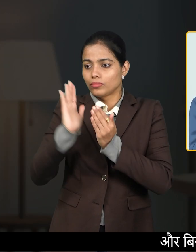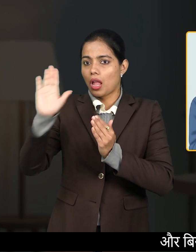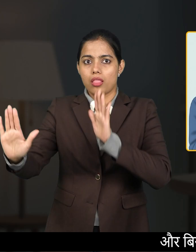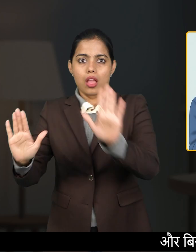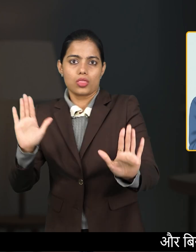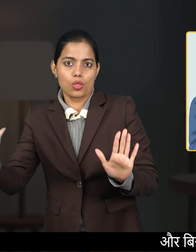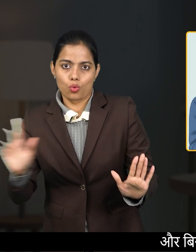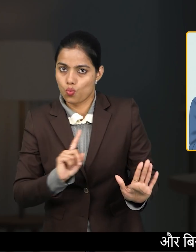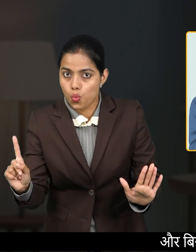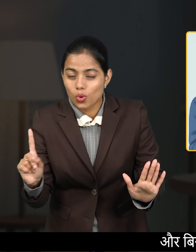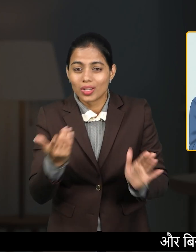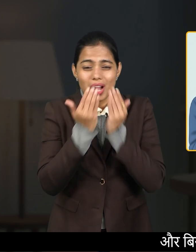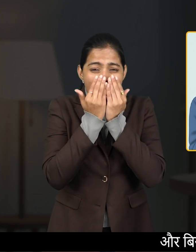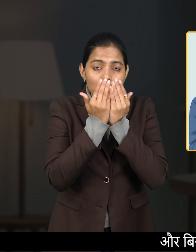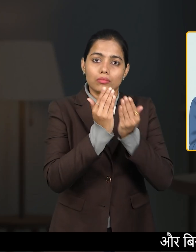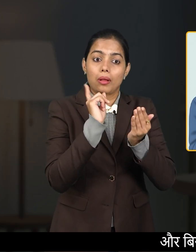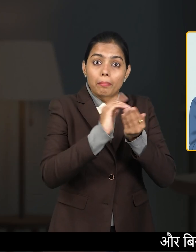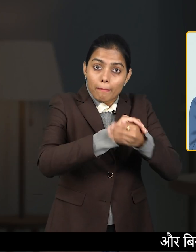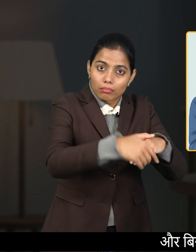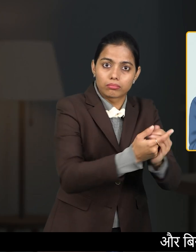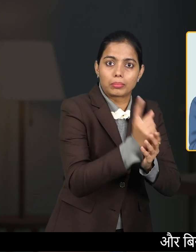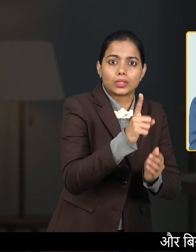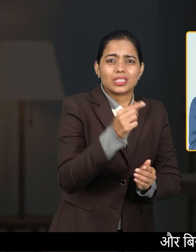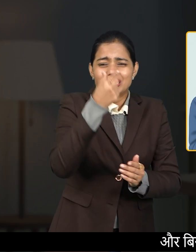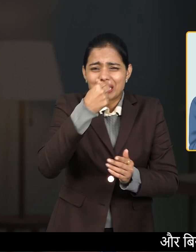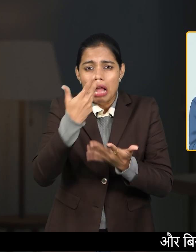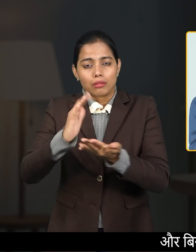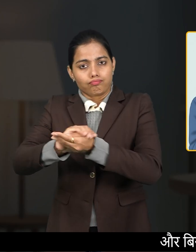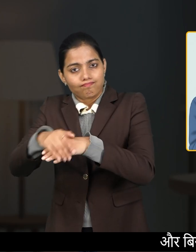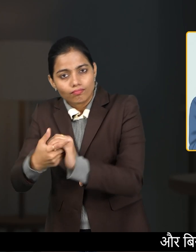और बिना धोए हाथों से चेहरे को ना छुएं।